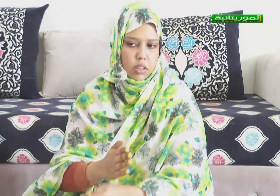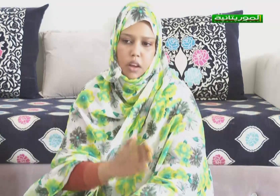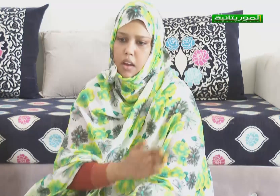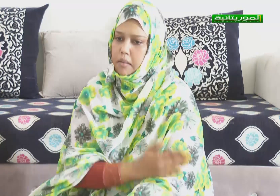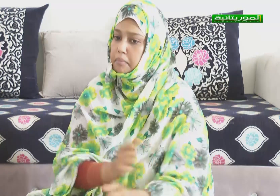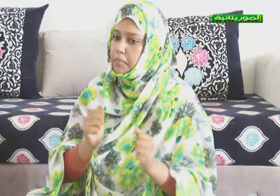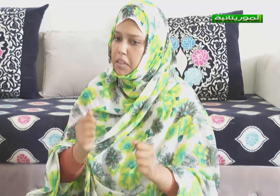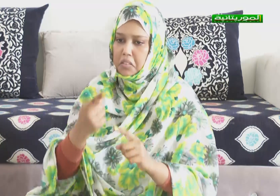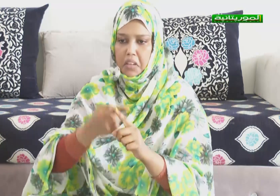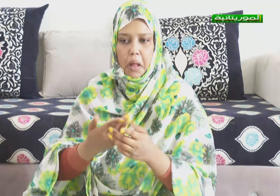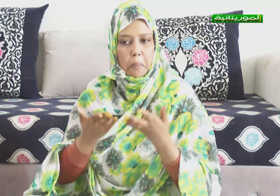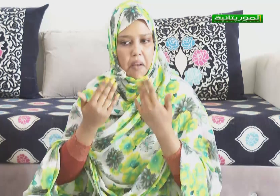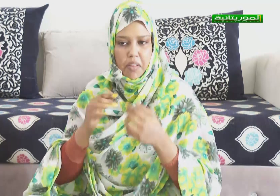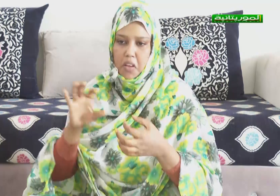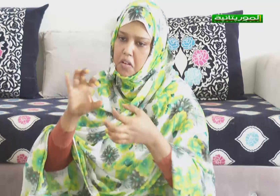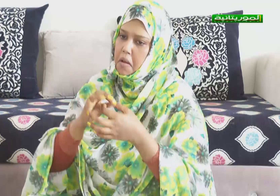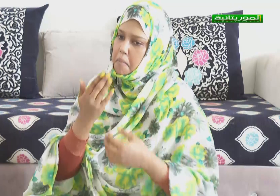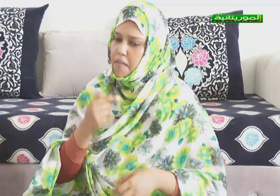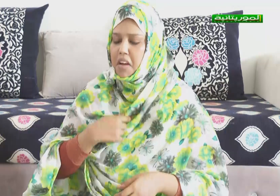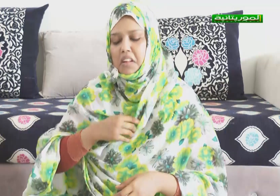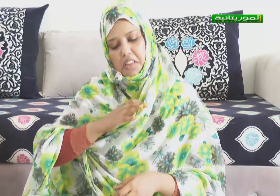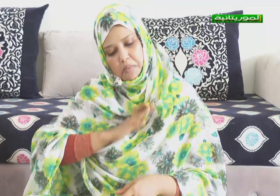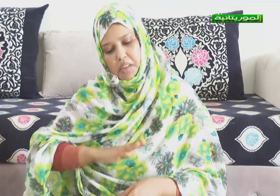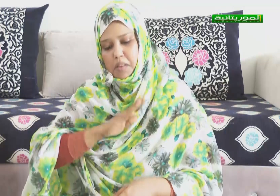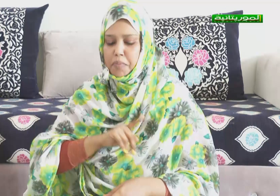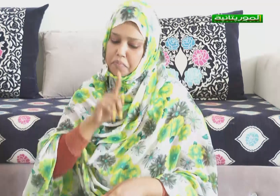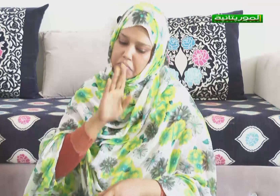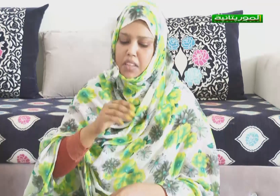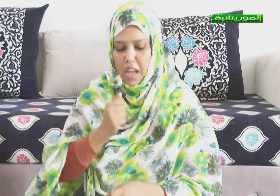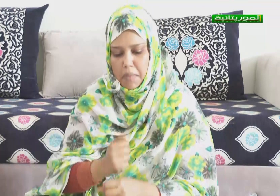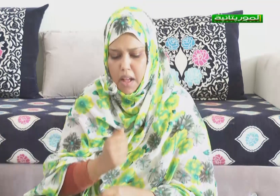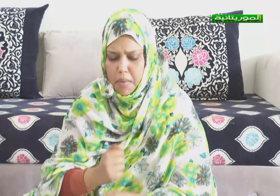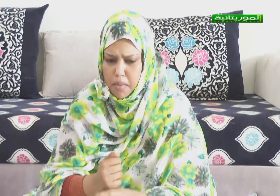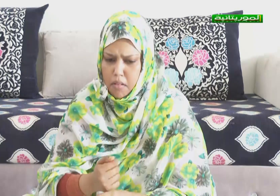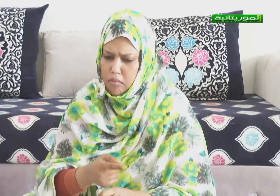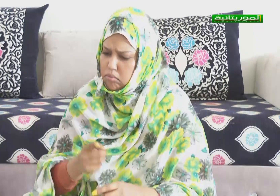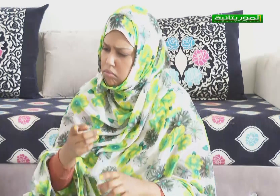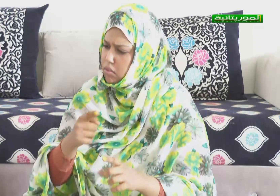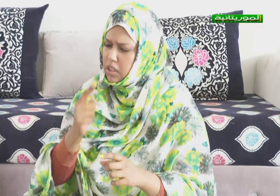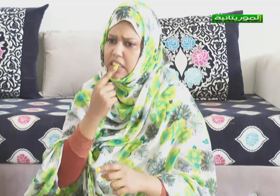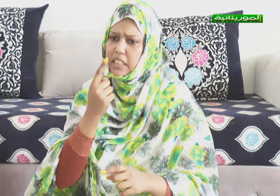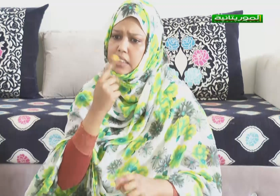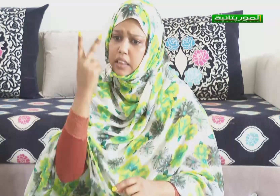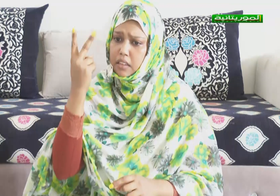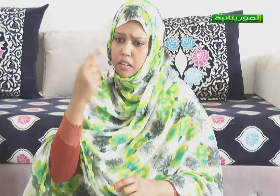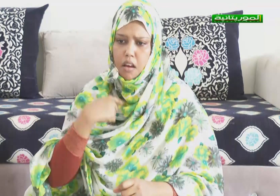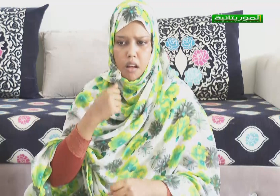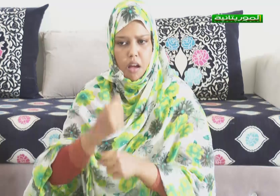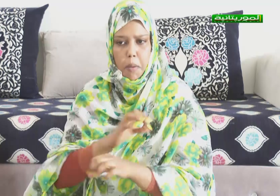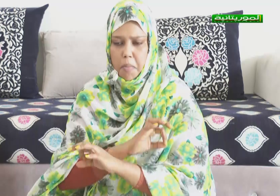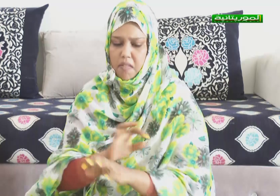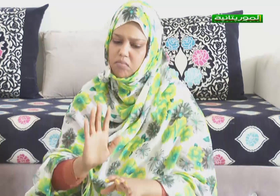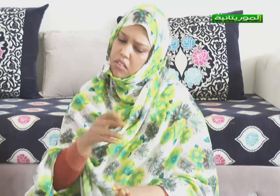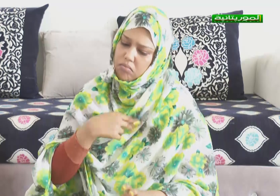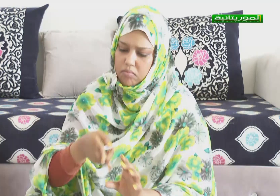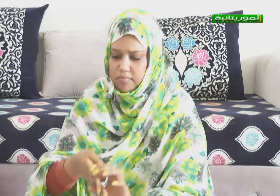صالون ومطعم منزلي، وفعلا افتتحتهم في الدار. نعدل أنواع الوجبات ونصورهم وننشرهم في